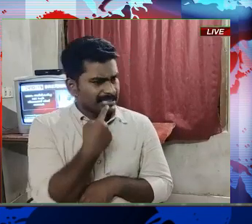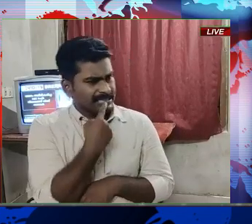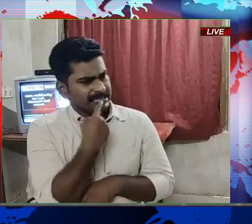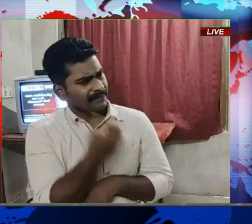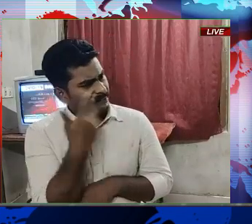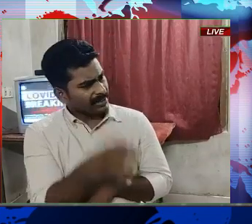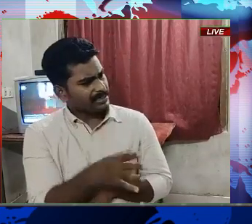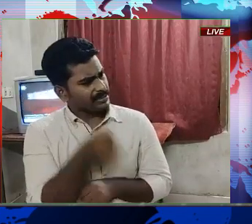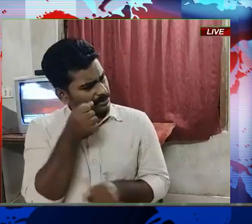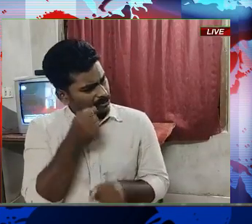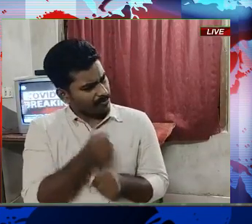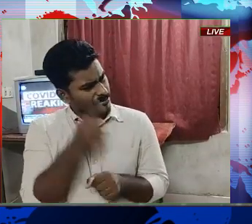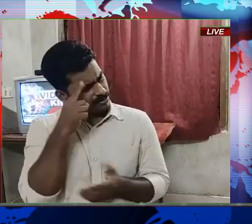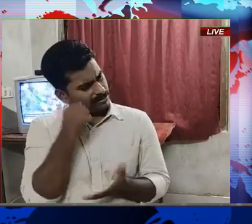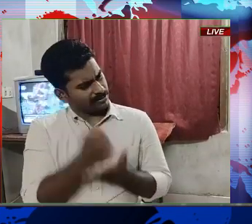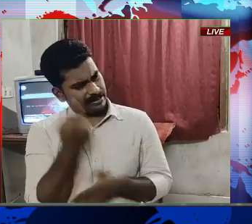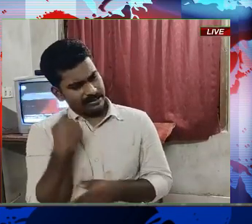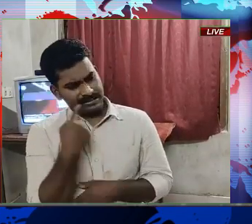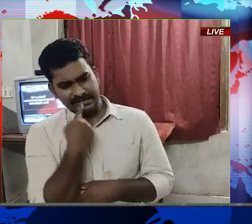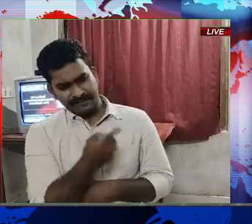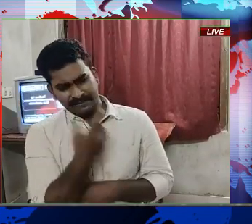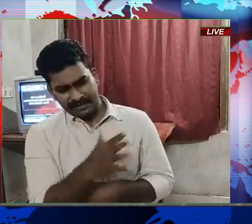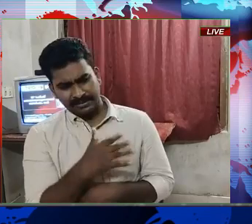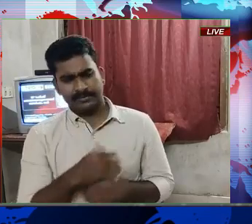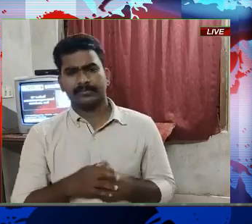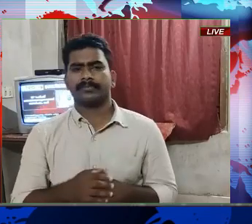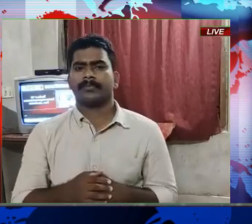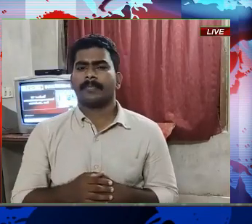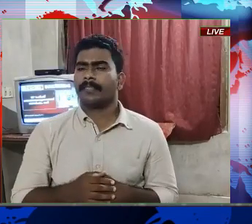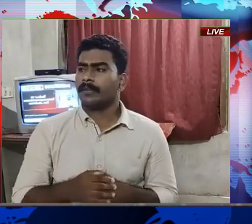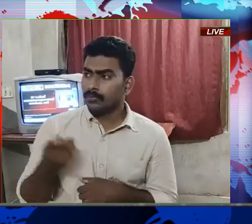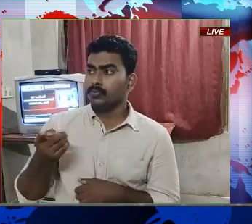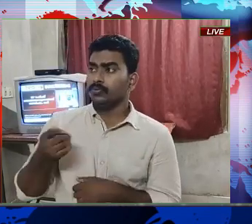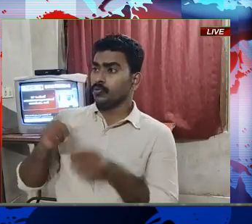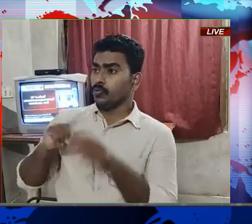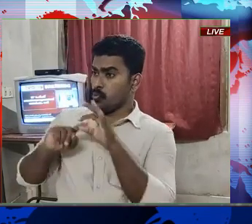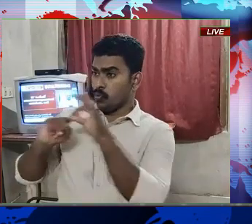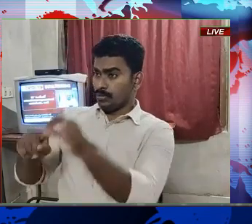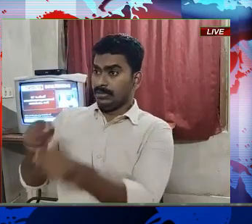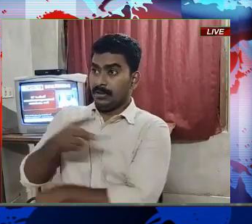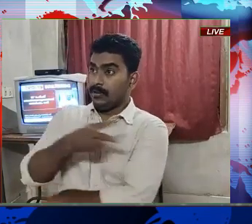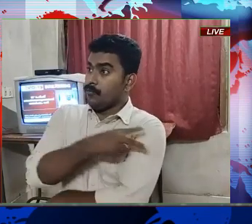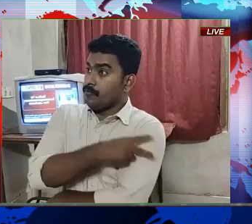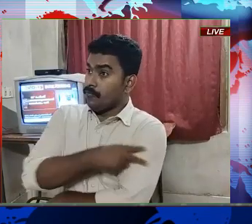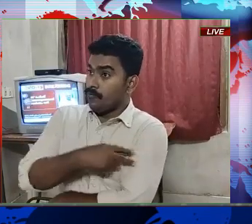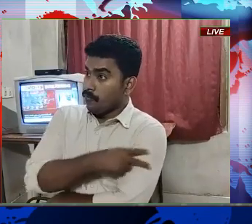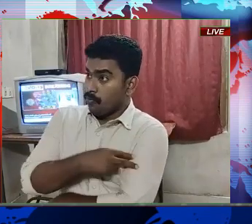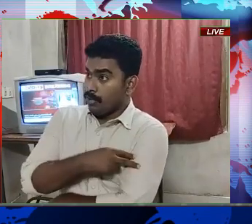നടപടികൾ സ്വീകരിക്കണം. പക്ഷേ അനാവശ്യമായ ഭീതി പരത്തുന്ന നിലപാട് നമ്മുടെ ഭാഗത്തുണ്ടാകാൻ പാടില്ല.